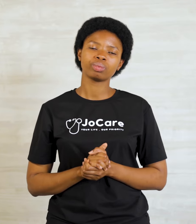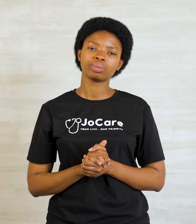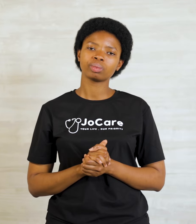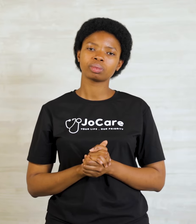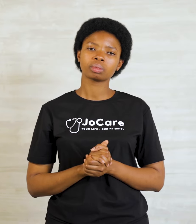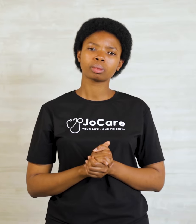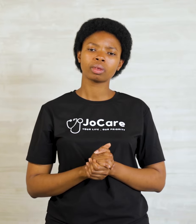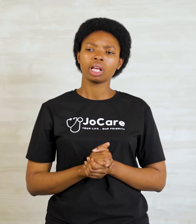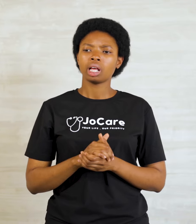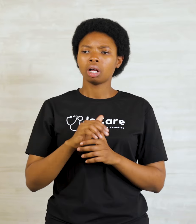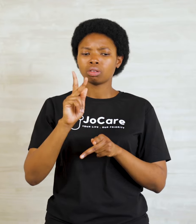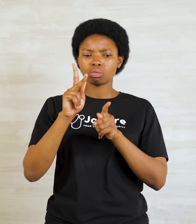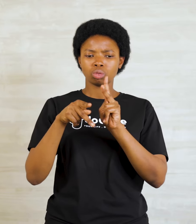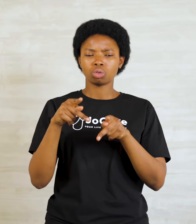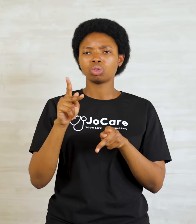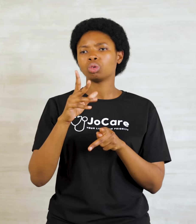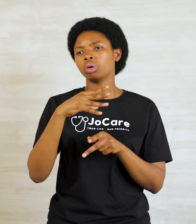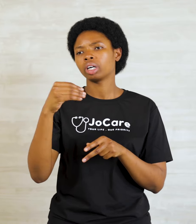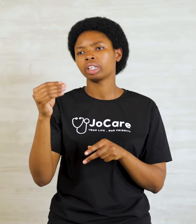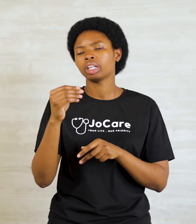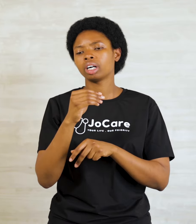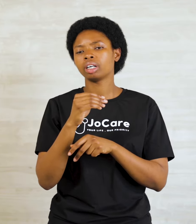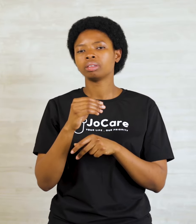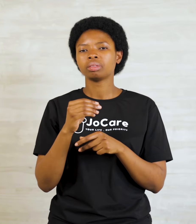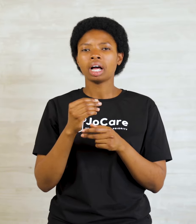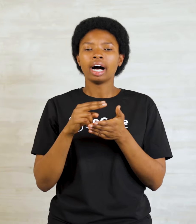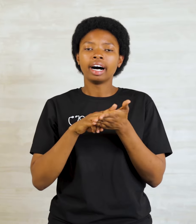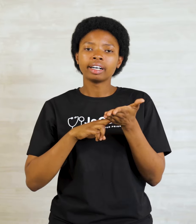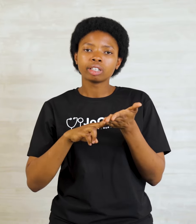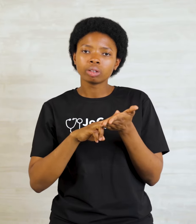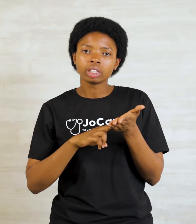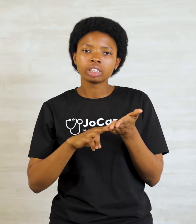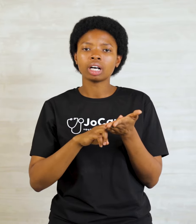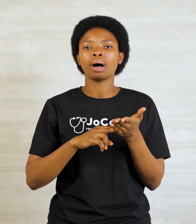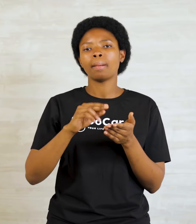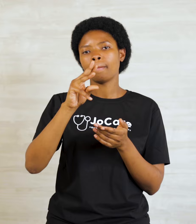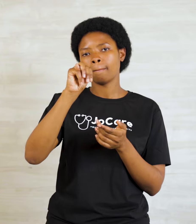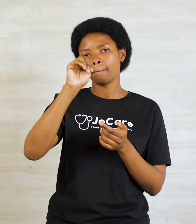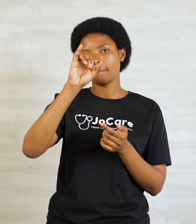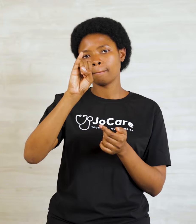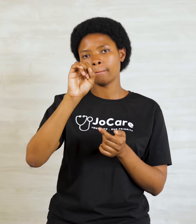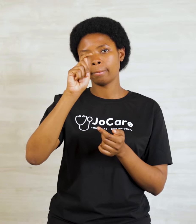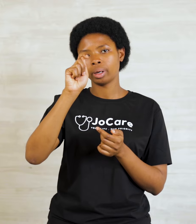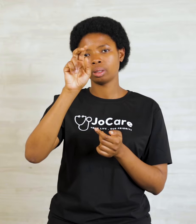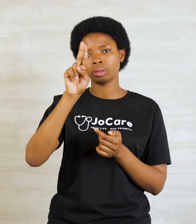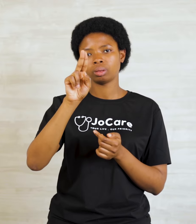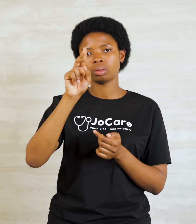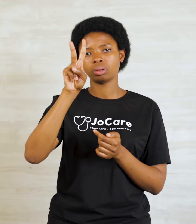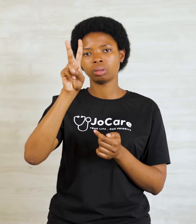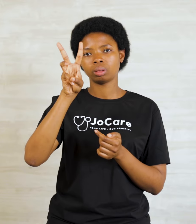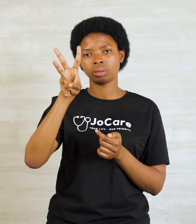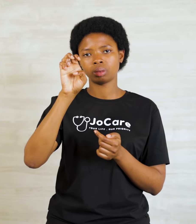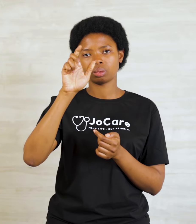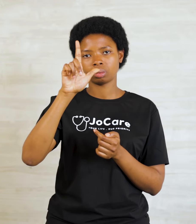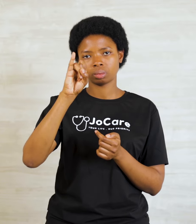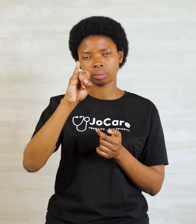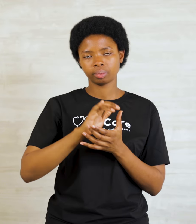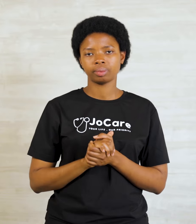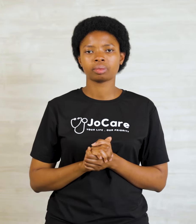mituweli ushobora kugenda ukabona uburyo wifuza kandi ku mafaranga make, ntabwo warenze ibiceri 300 cyangwa 500.